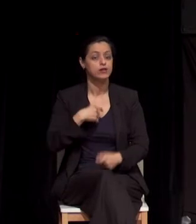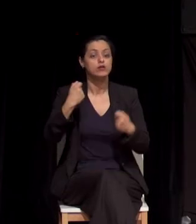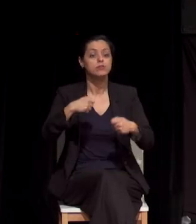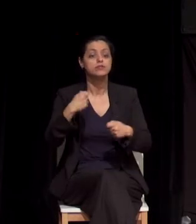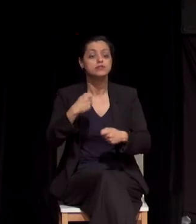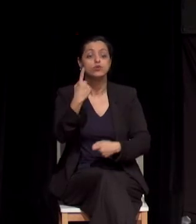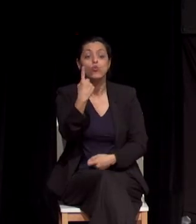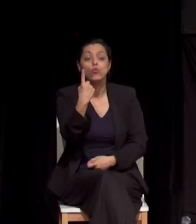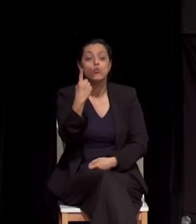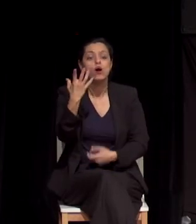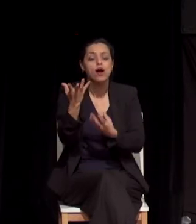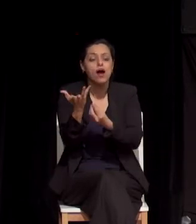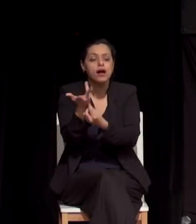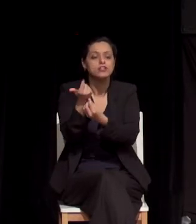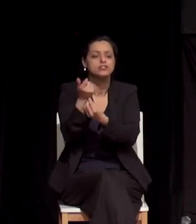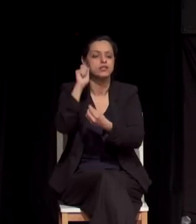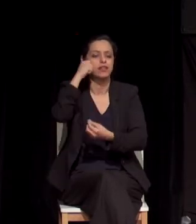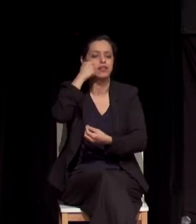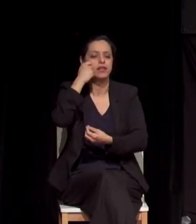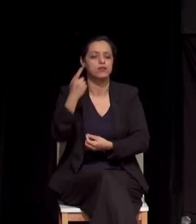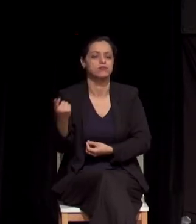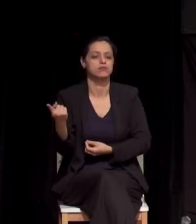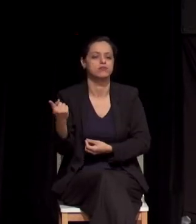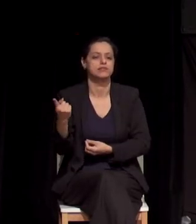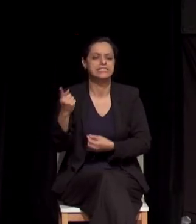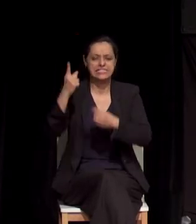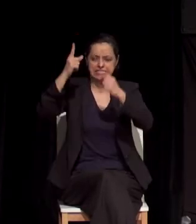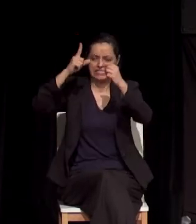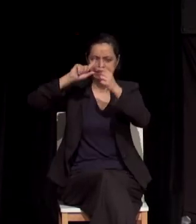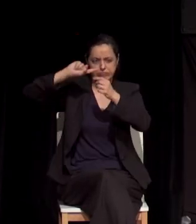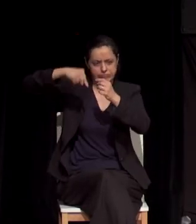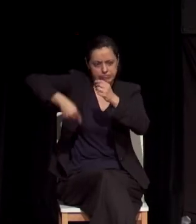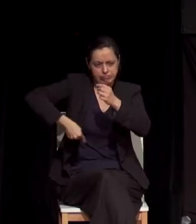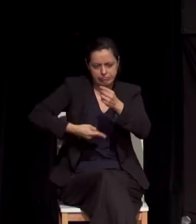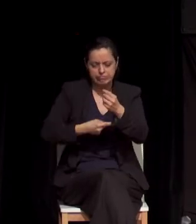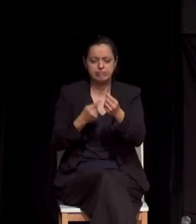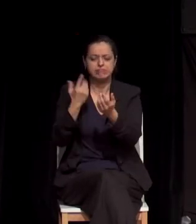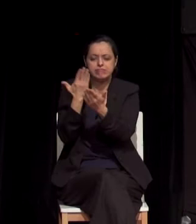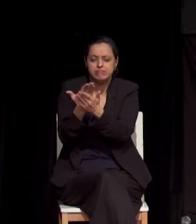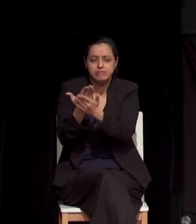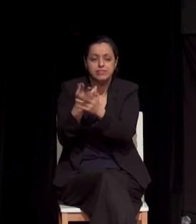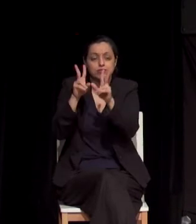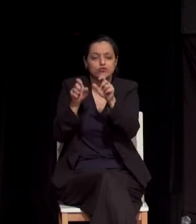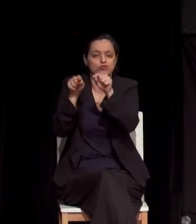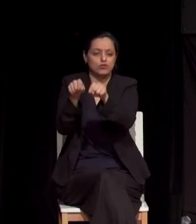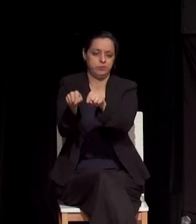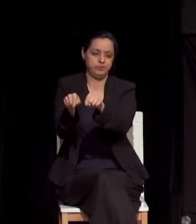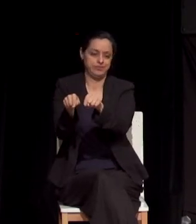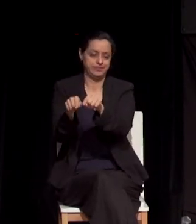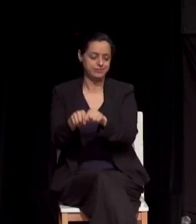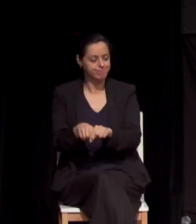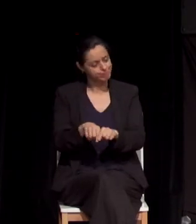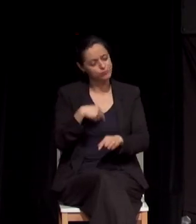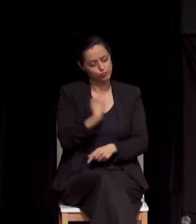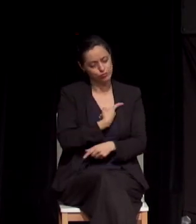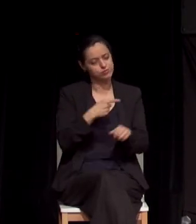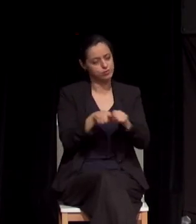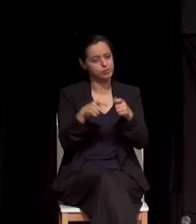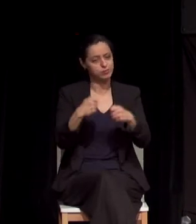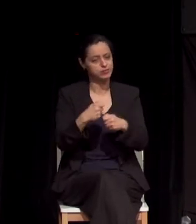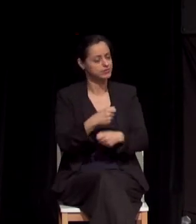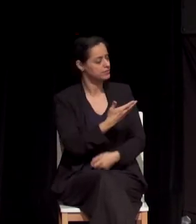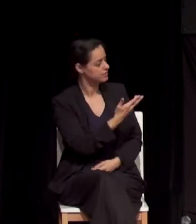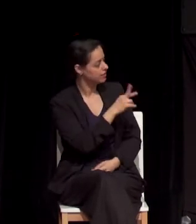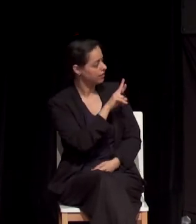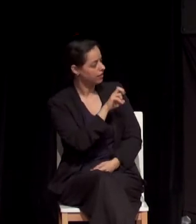de um artista negro, porque a gente também precisa fazer coisas dessa natureza, né? Renata, muito